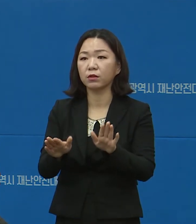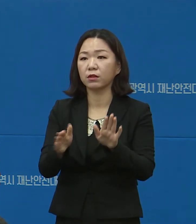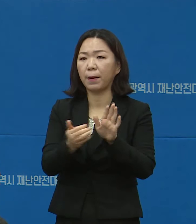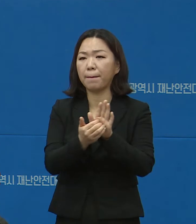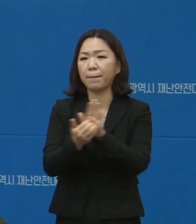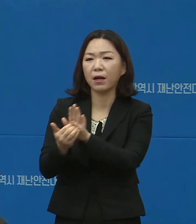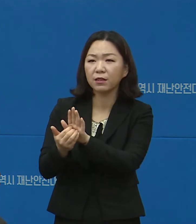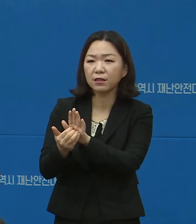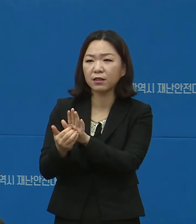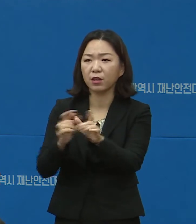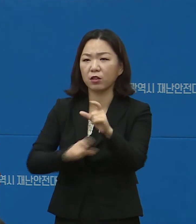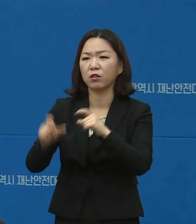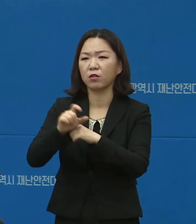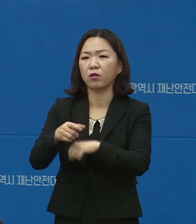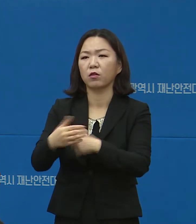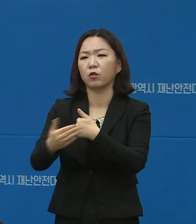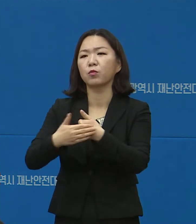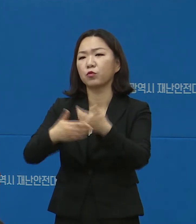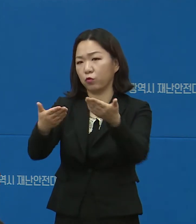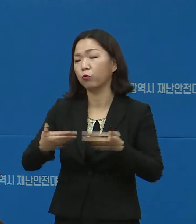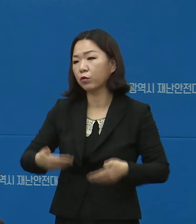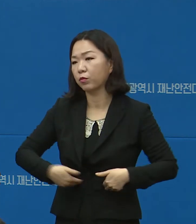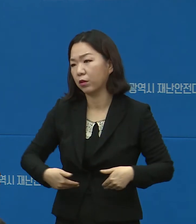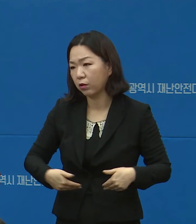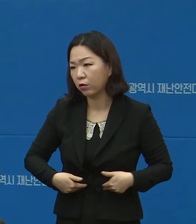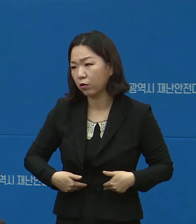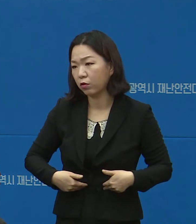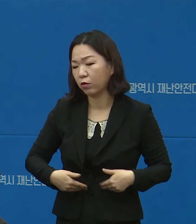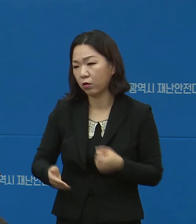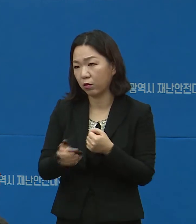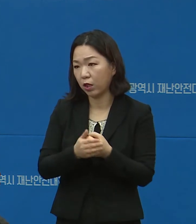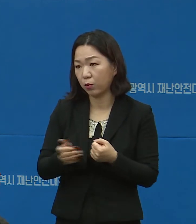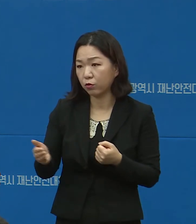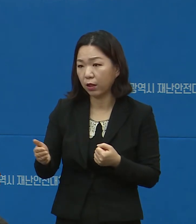협조해 주셔야 됩니다. 그런 면에서 일체